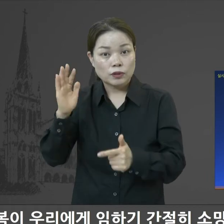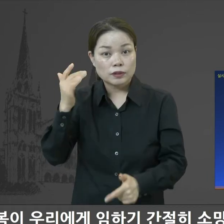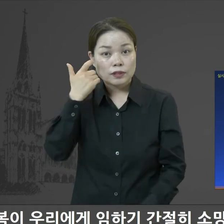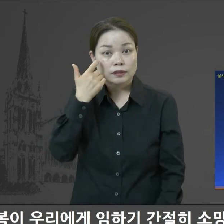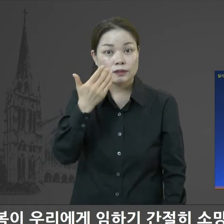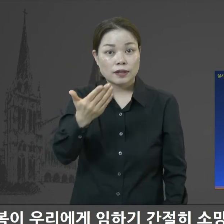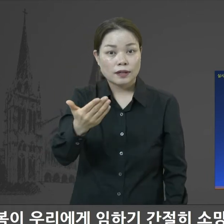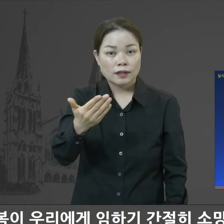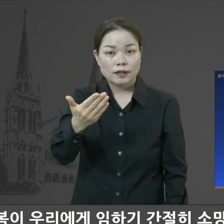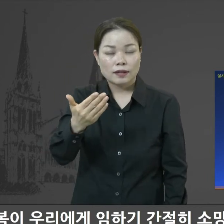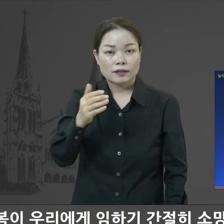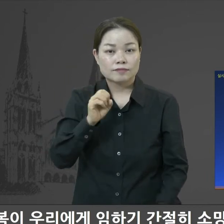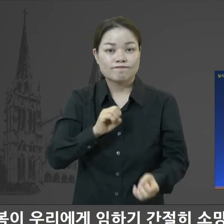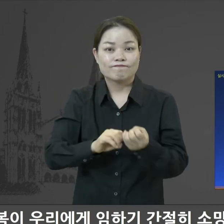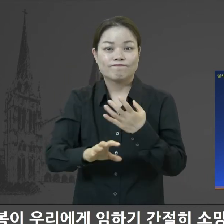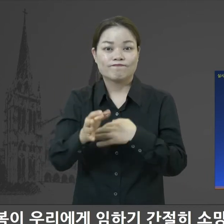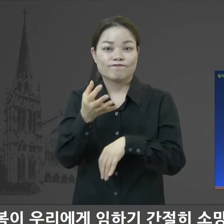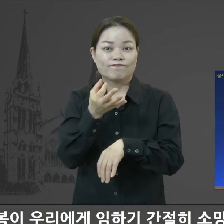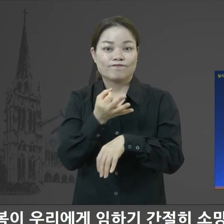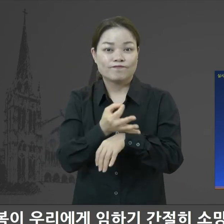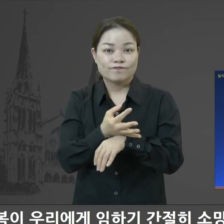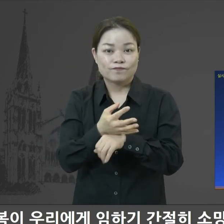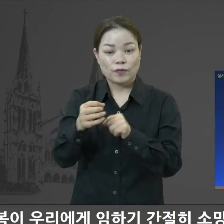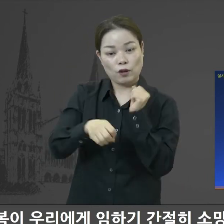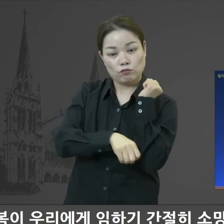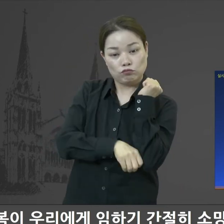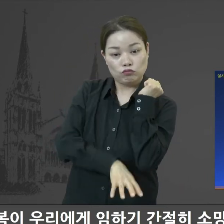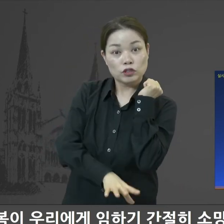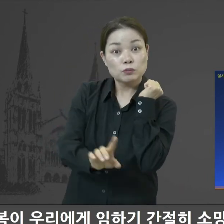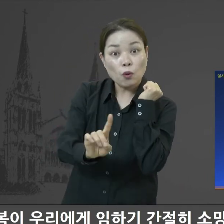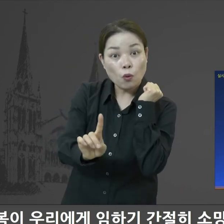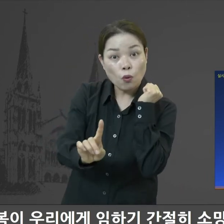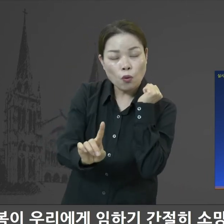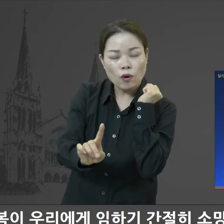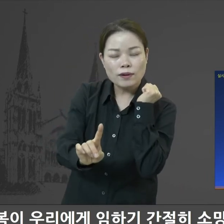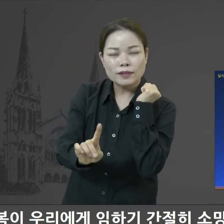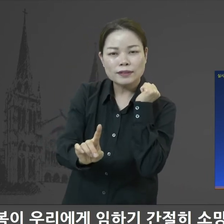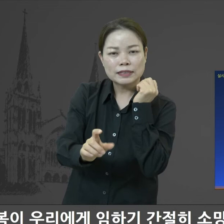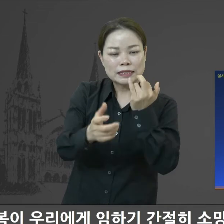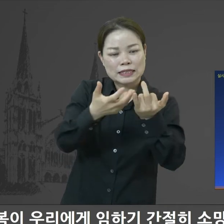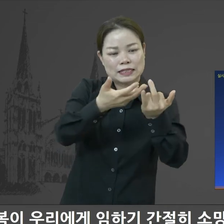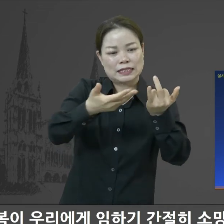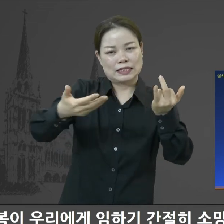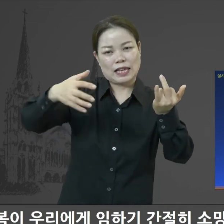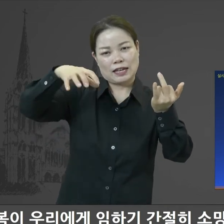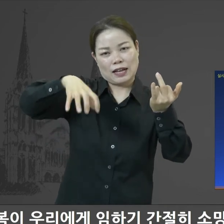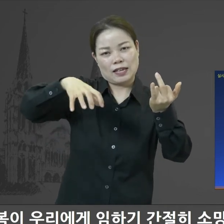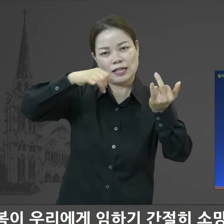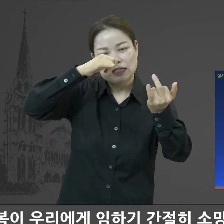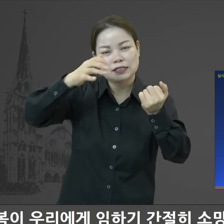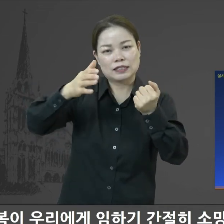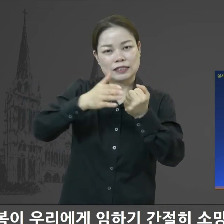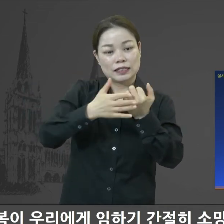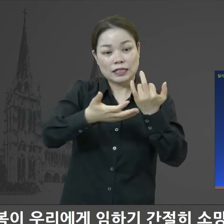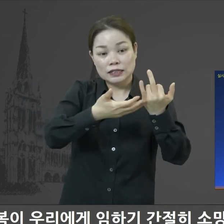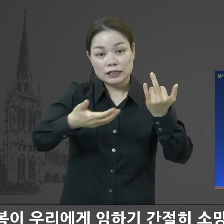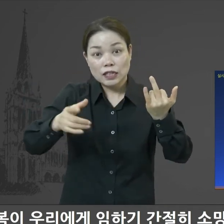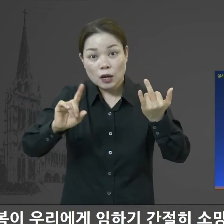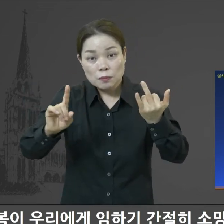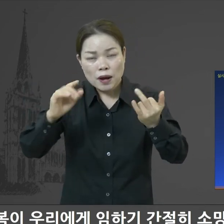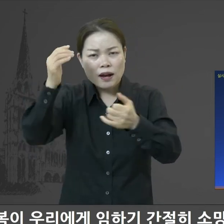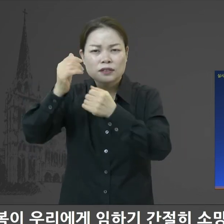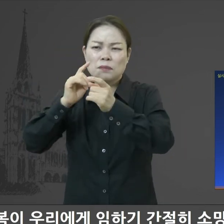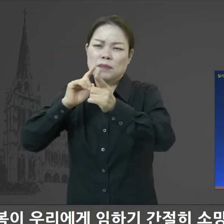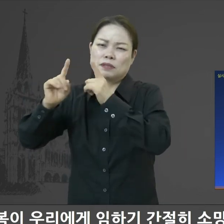되었을까요? 답은 간단합니다. 그 뿌리가 어디 있기 때문입니까? 시냇가에 있기 때문입니다. 시냇가란 무엇입니까?